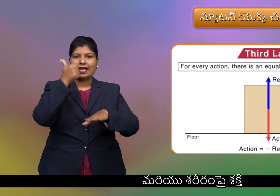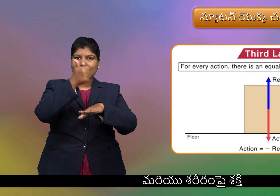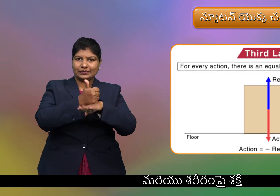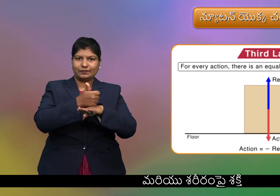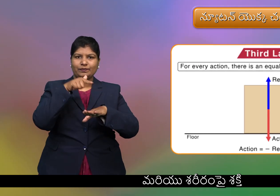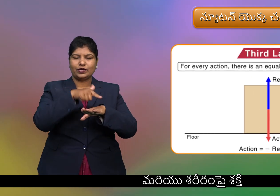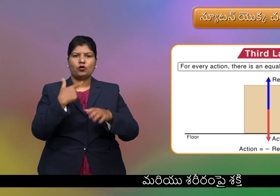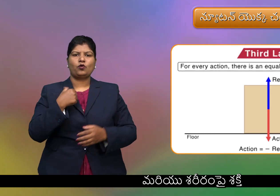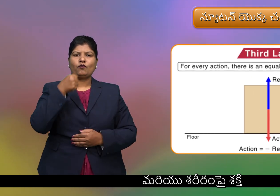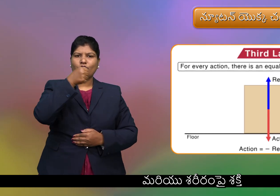శరీరంపై శక్తి